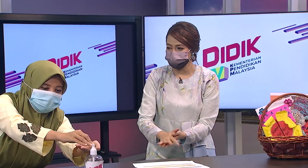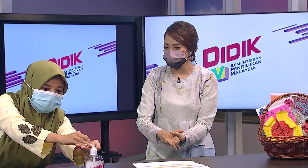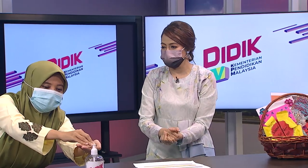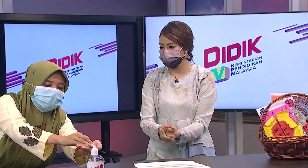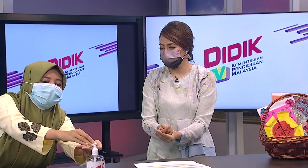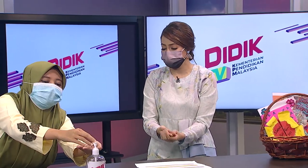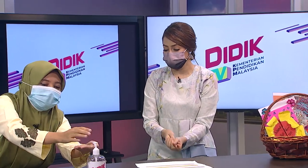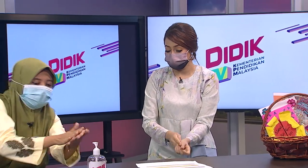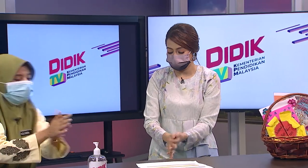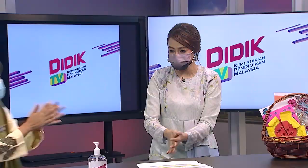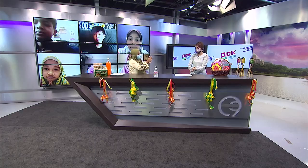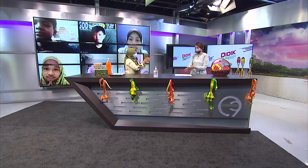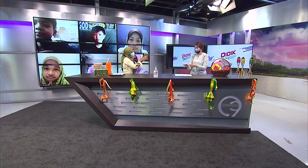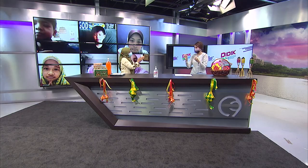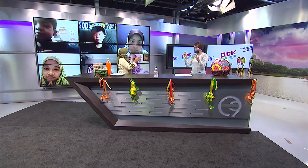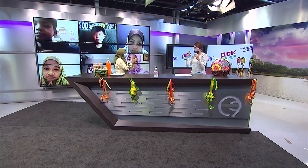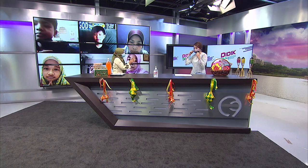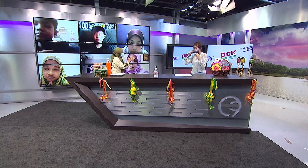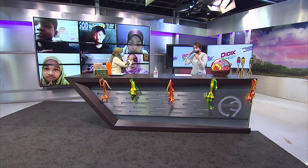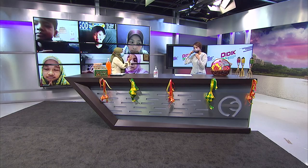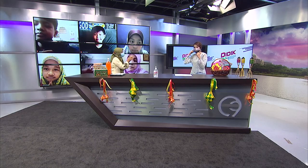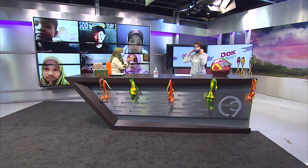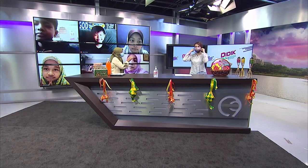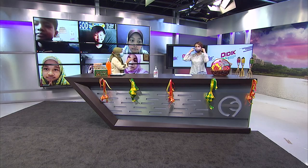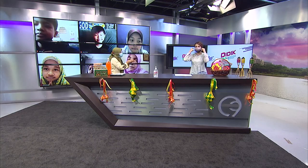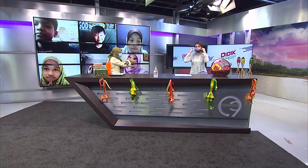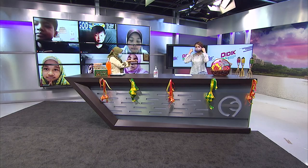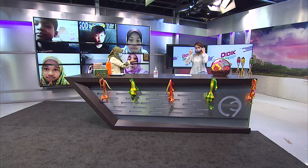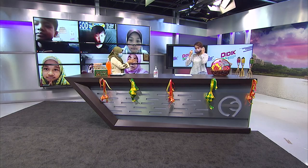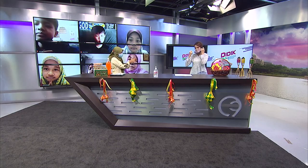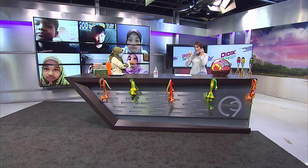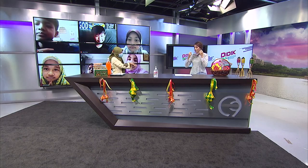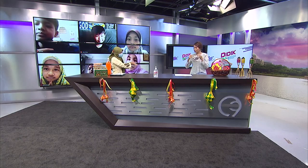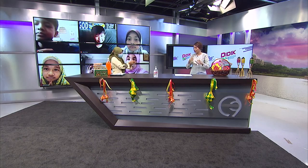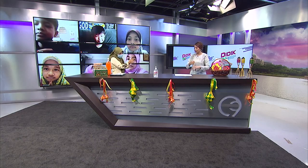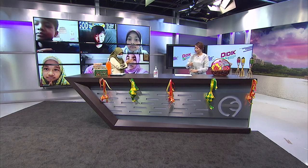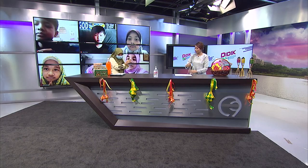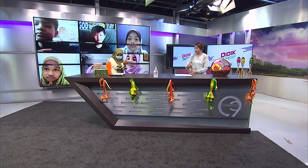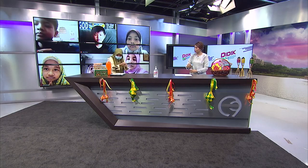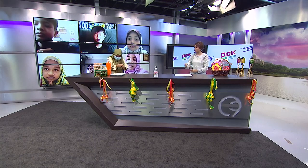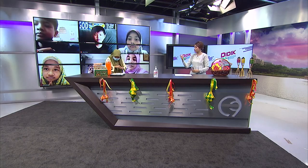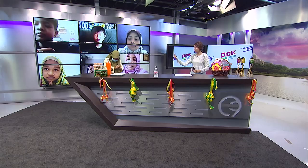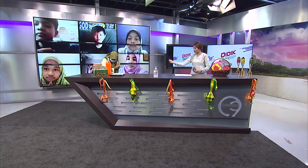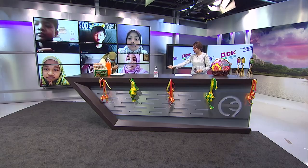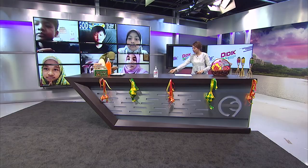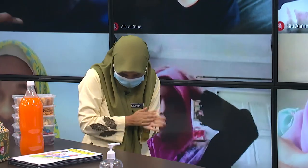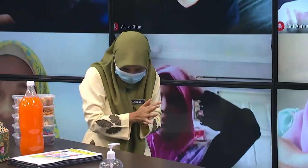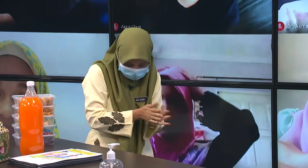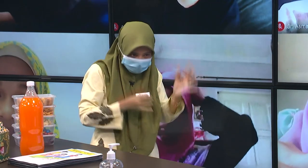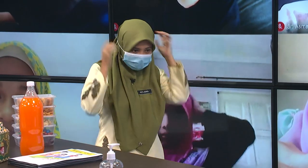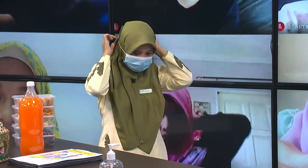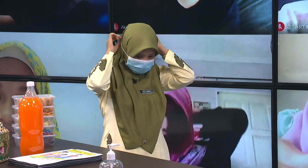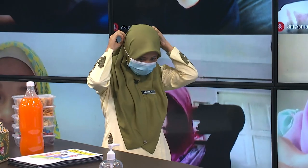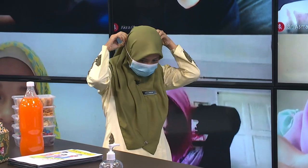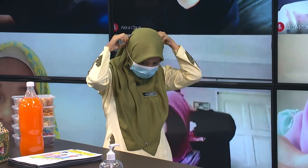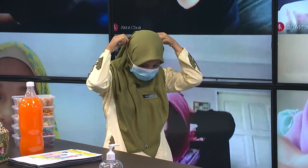Aha. Lepas tu cikgu jangan lupa letakkan cikgu punya pelitup muka dalam sarung. Ada dekat bawah tu, cikgu letak je dekat